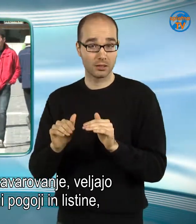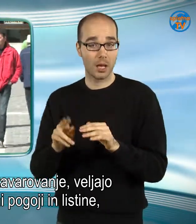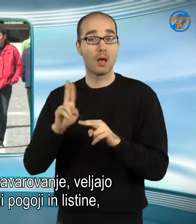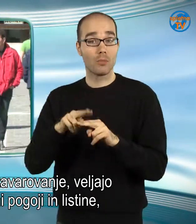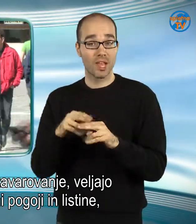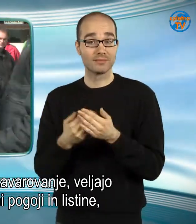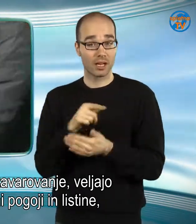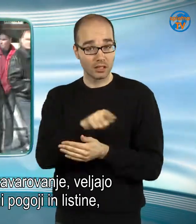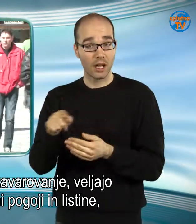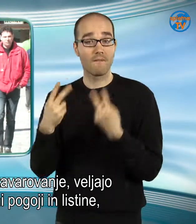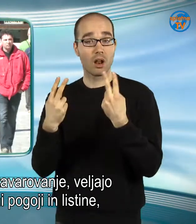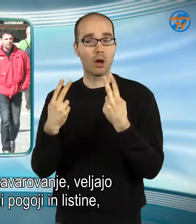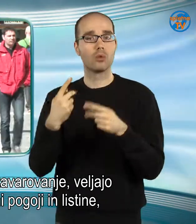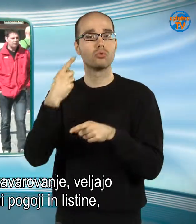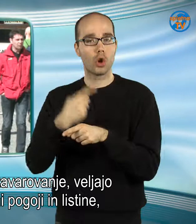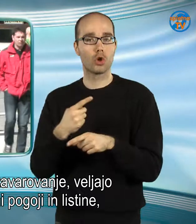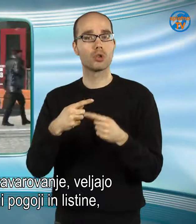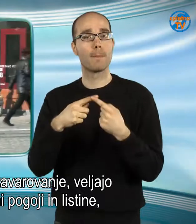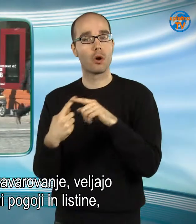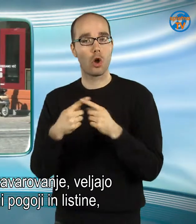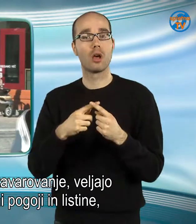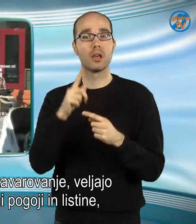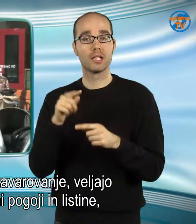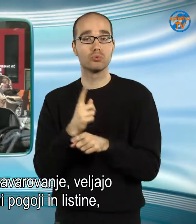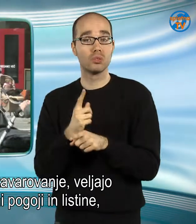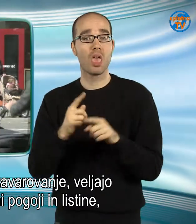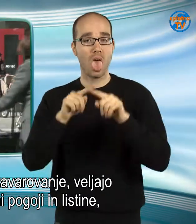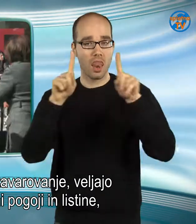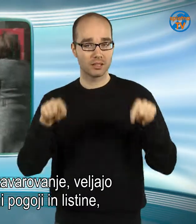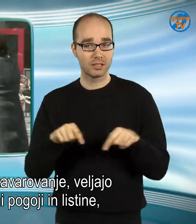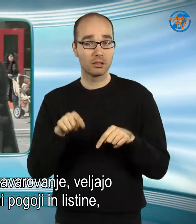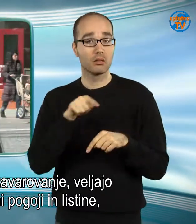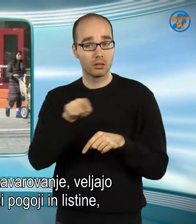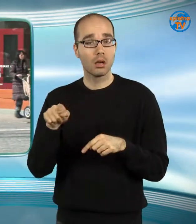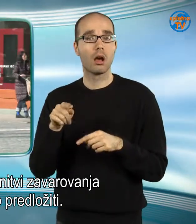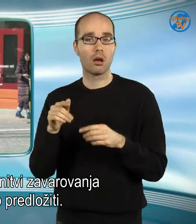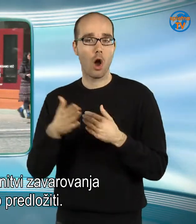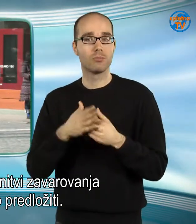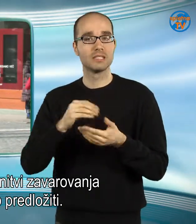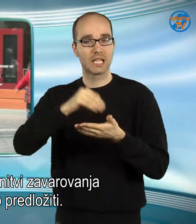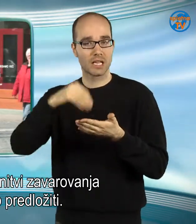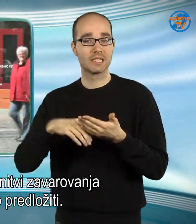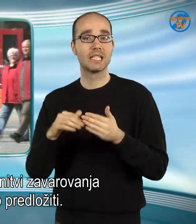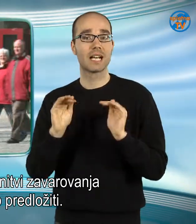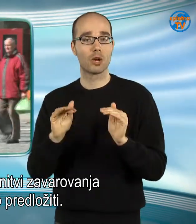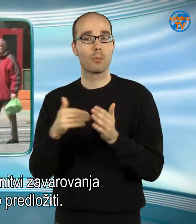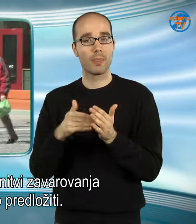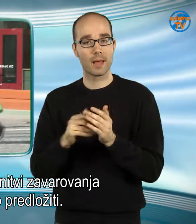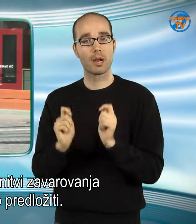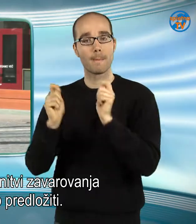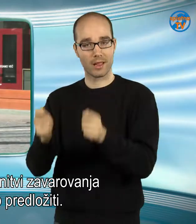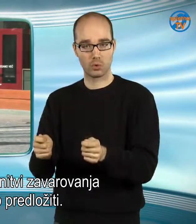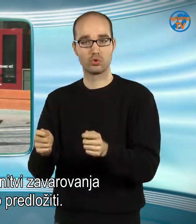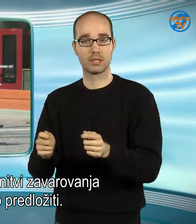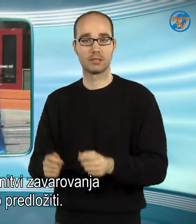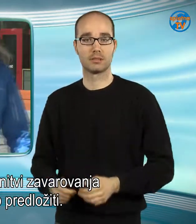njih določeni pogoji in listine, ki jih je ob sklenitvi zavarovanja potrebno predložiti.